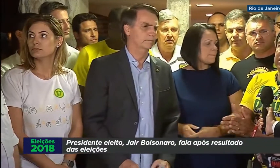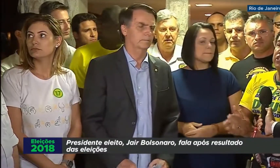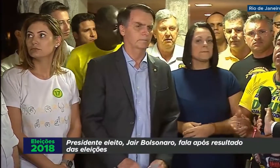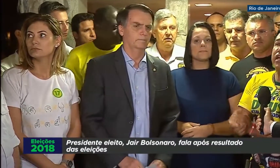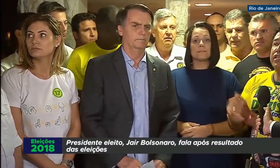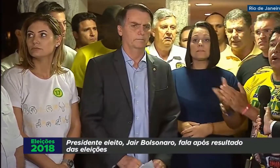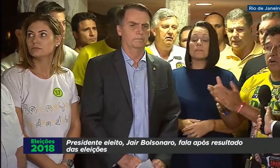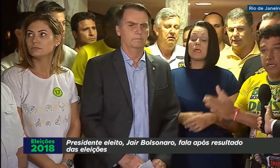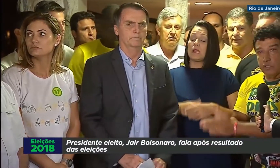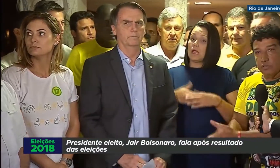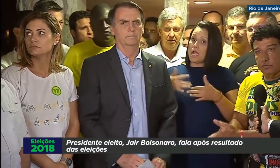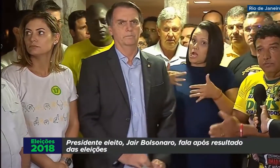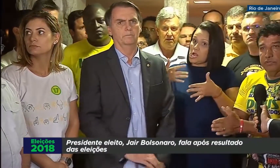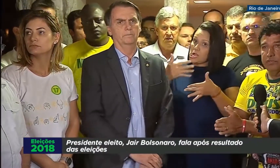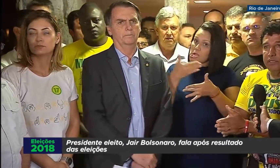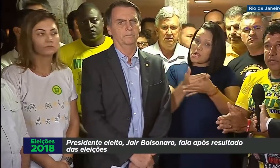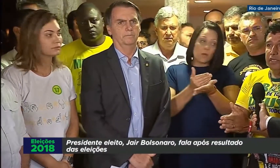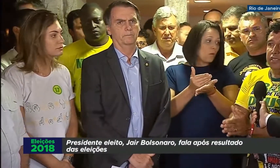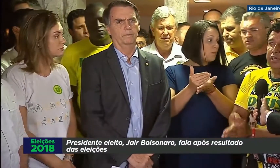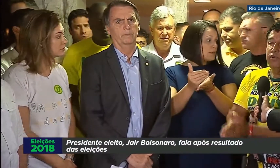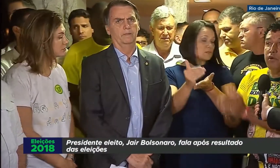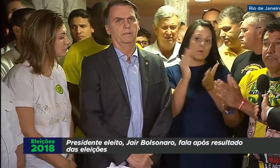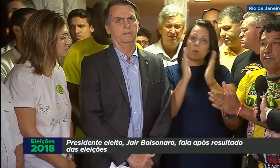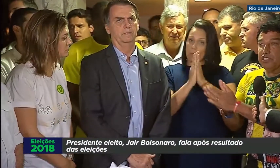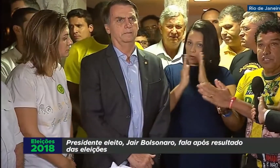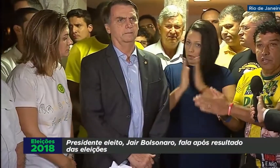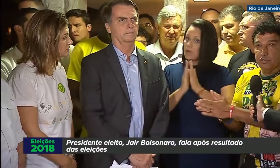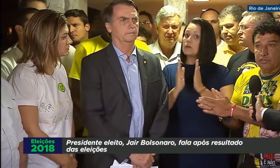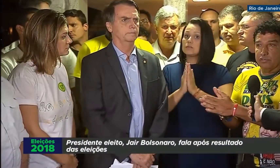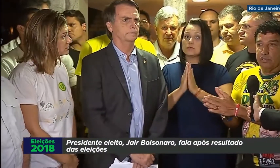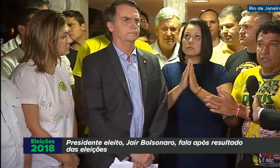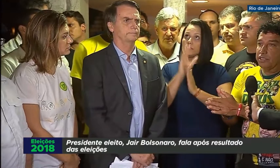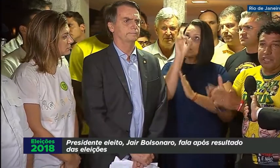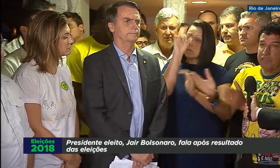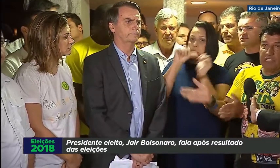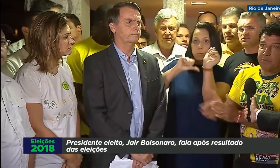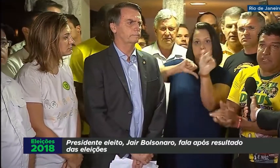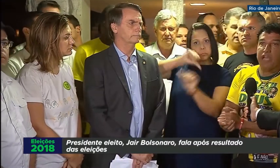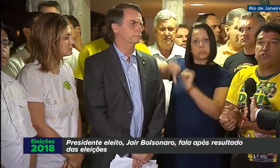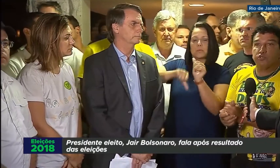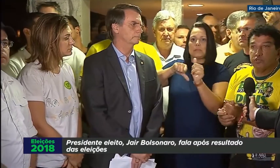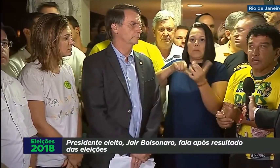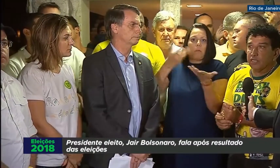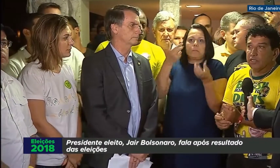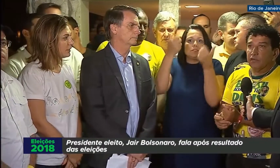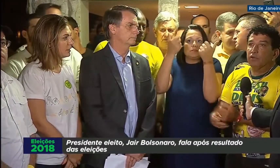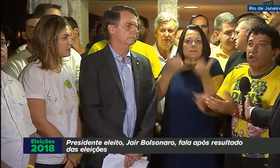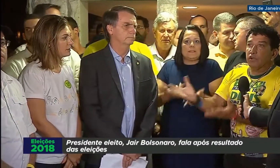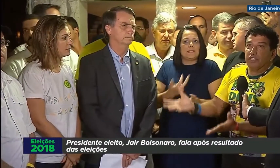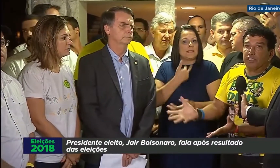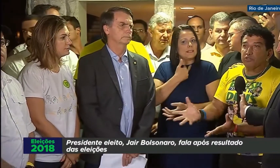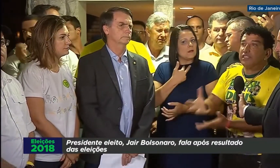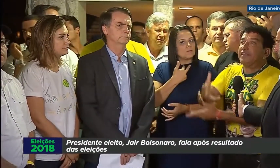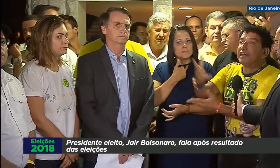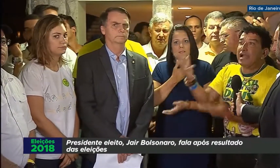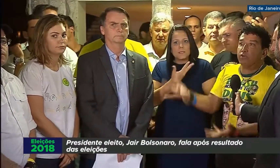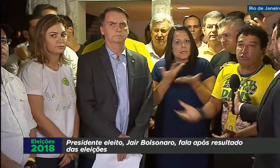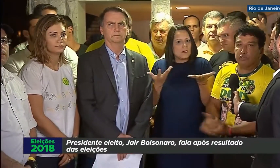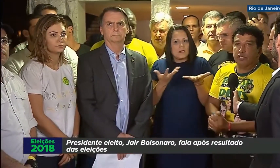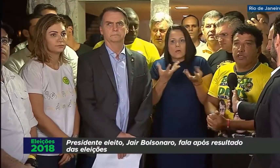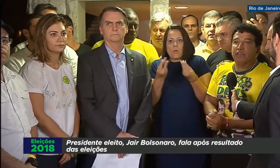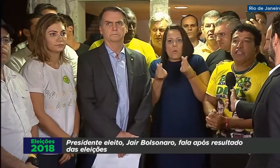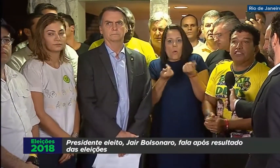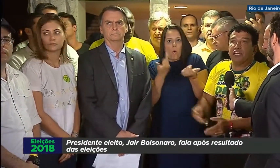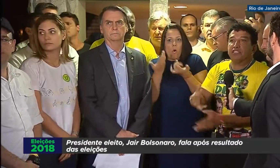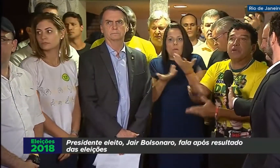Nós começamos essa jornada orando. E o mover de Deus, e ninguém vai explicar isso nunca, o que acontece, os